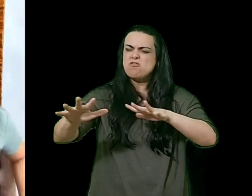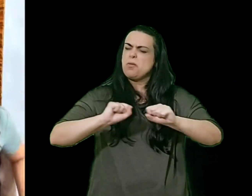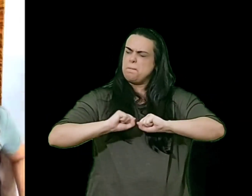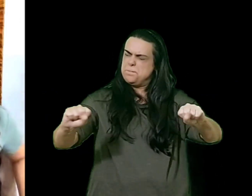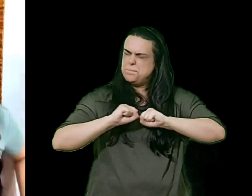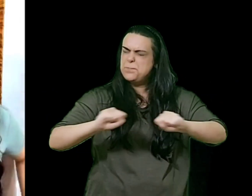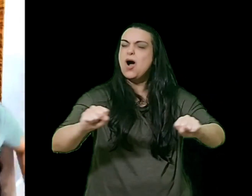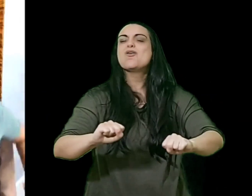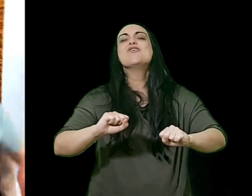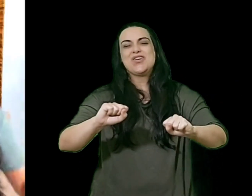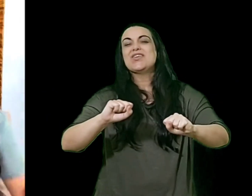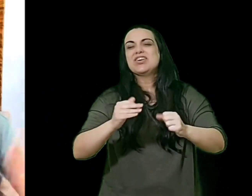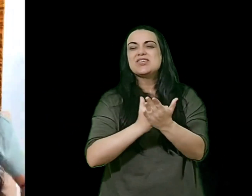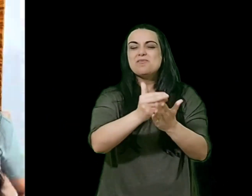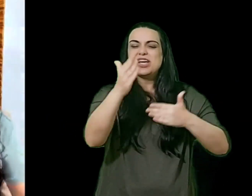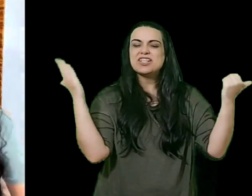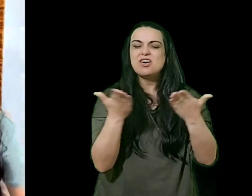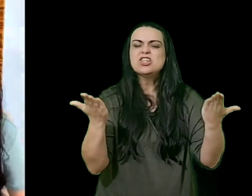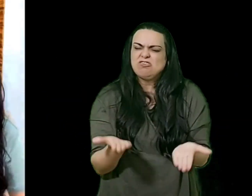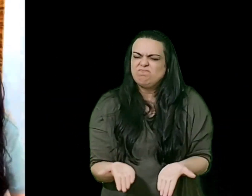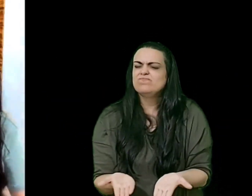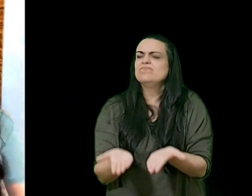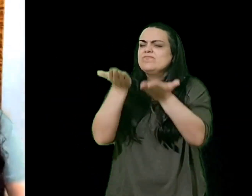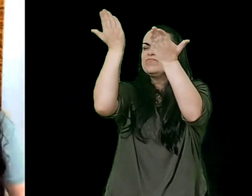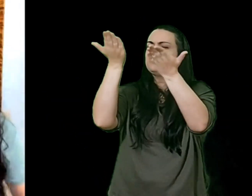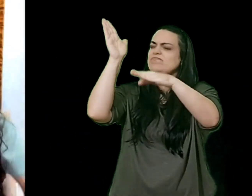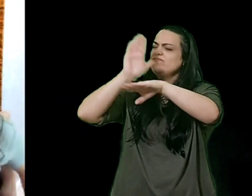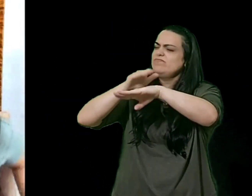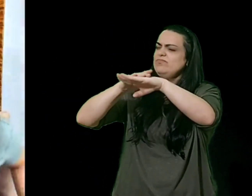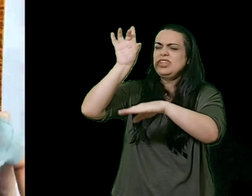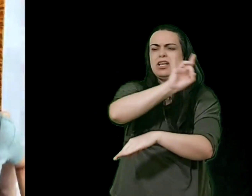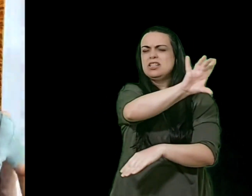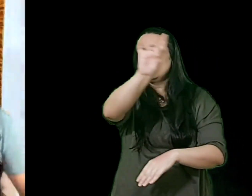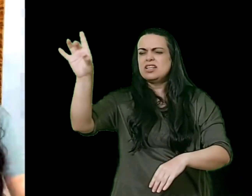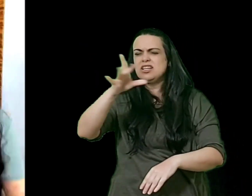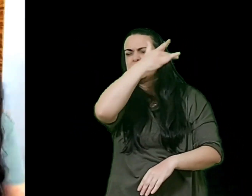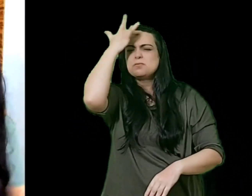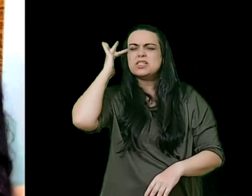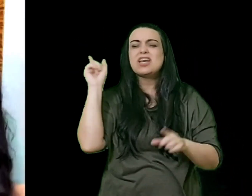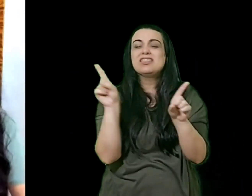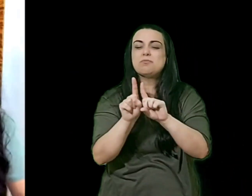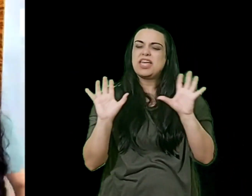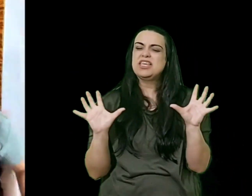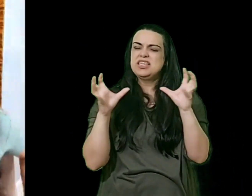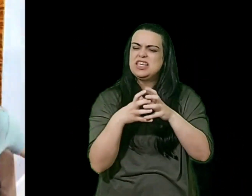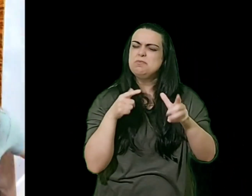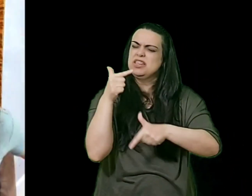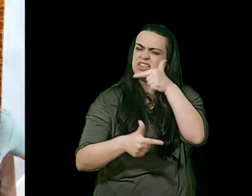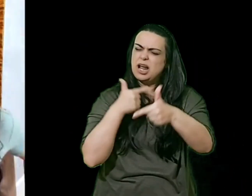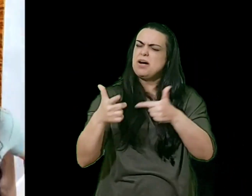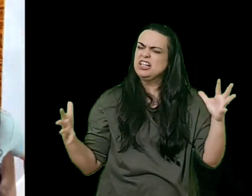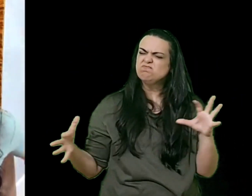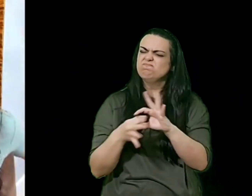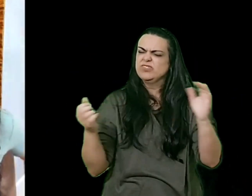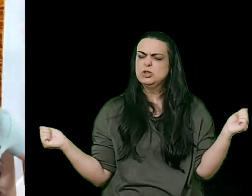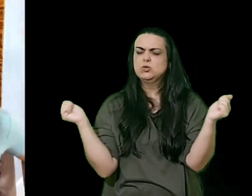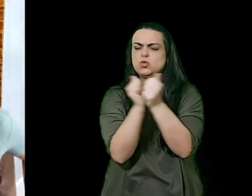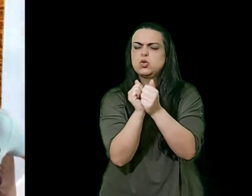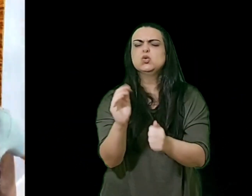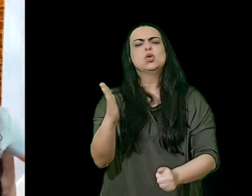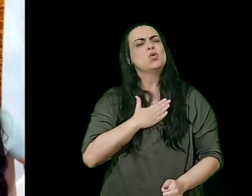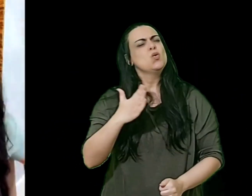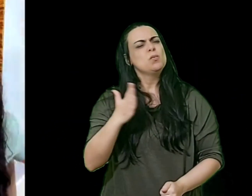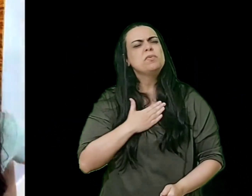que começa hoje, e eu já te consagro esse movimento e essas pessoas, eu te consagro a equipe de trabalho que está enganjada comigo,